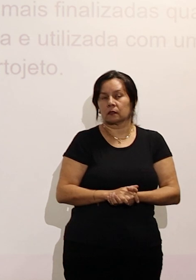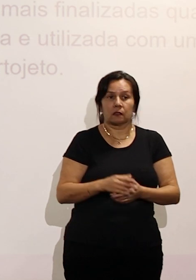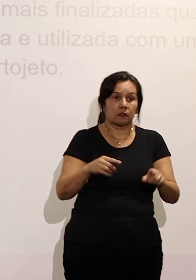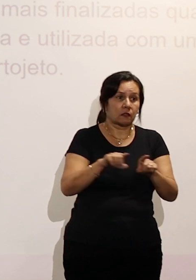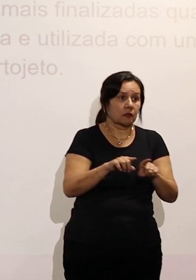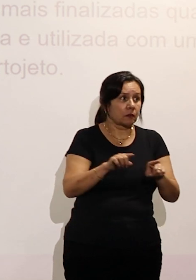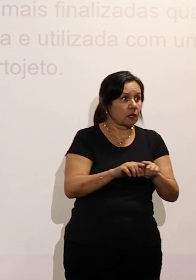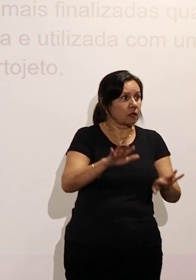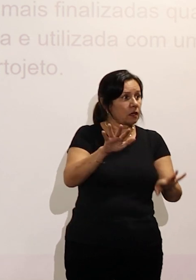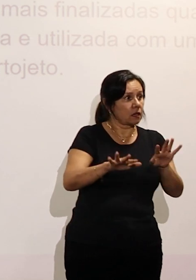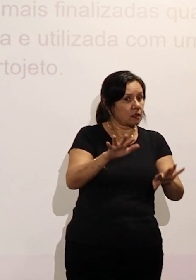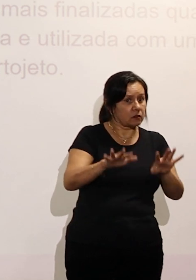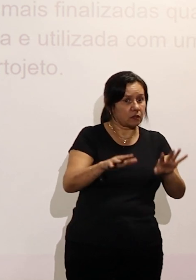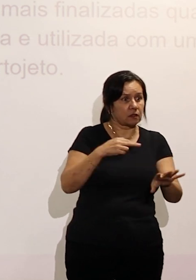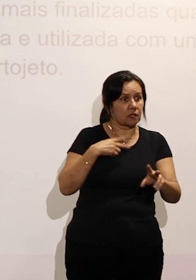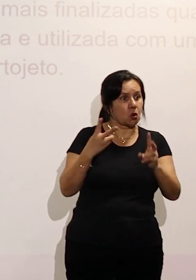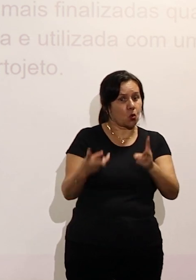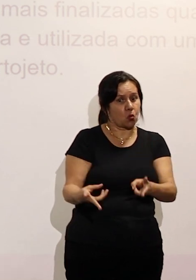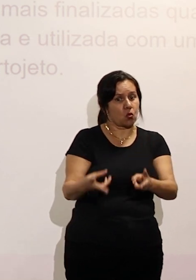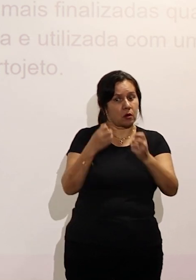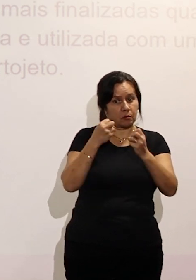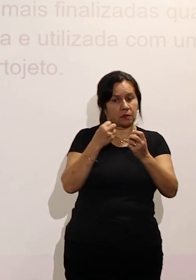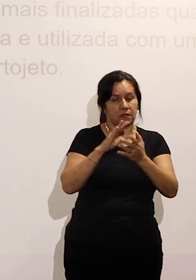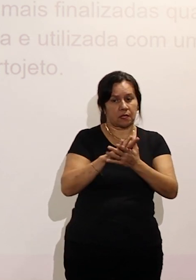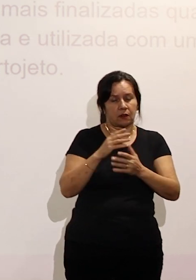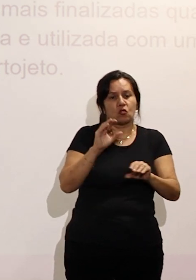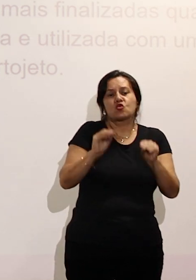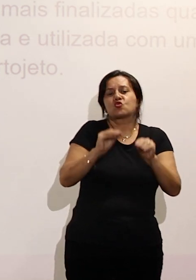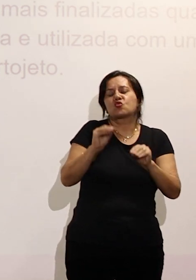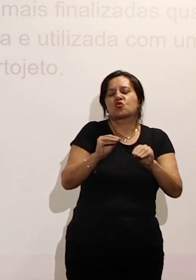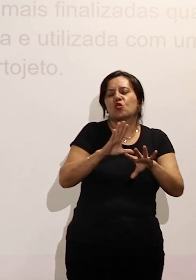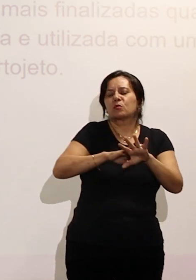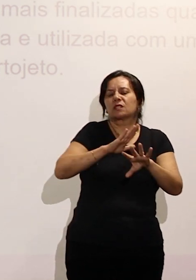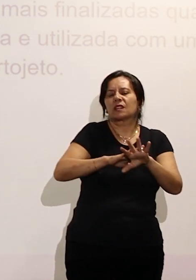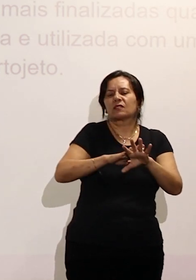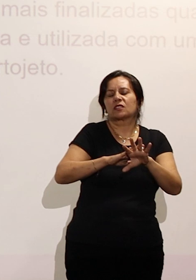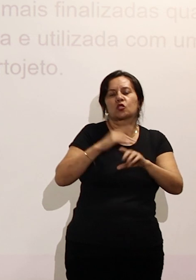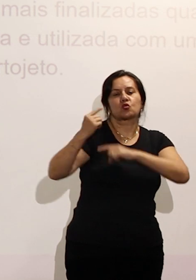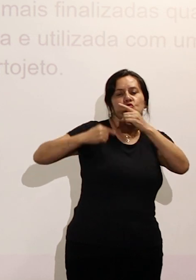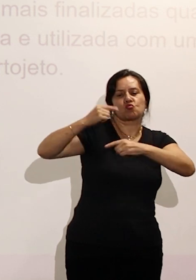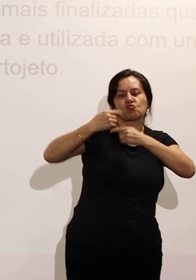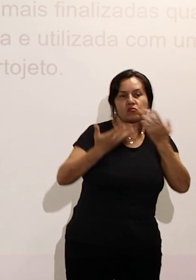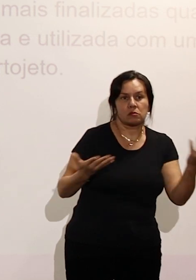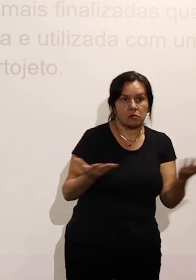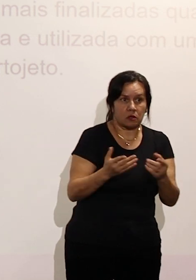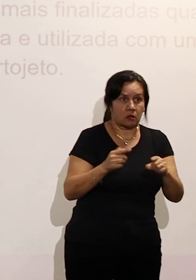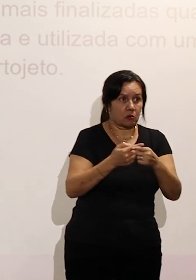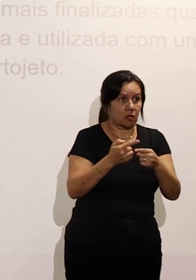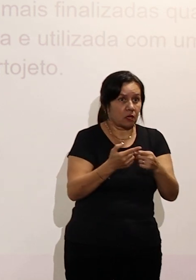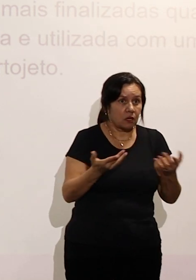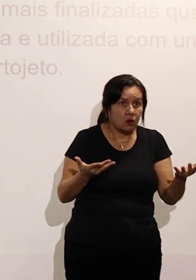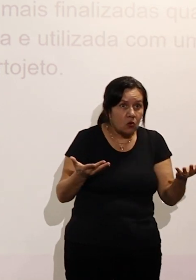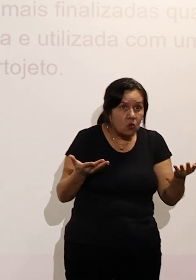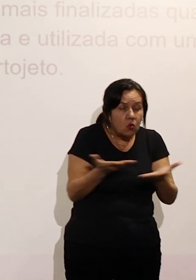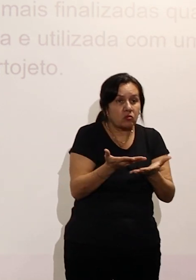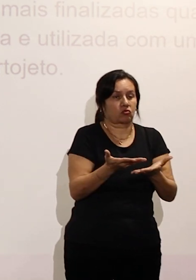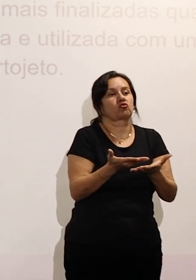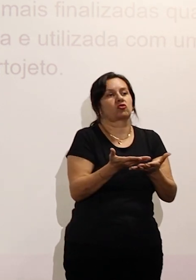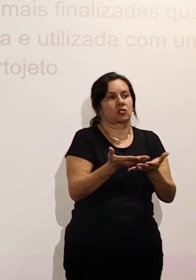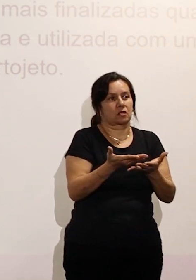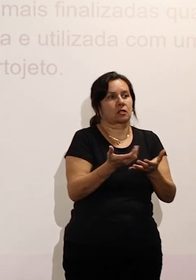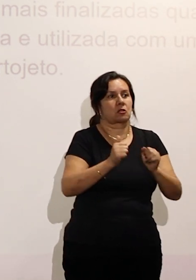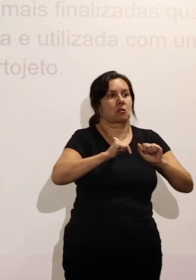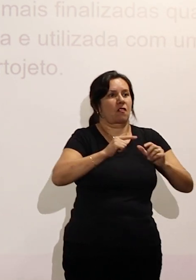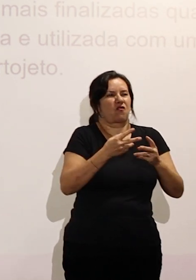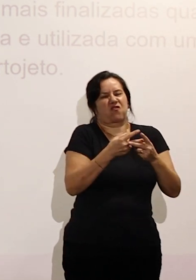Então, assim, às vezes eu observo como é que está funcionando o jogo, como é que evoluiu. Por quê? Porque eu já peguei para trabalhar um monte